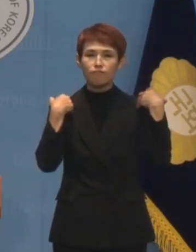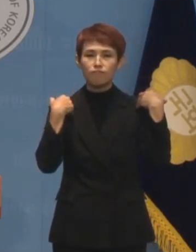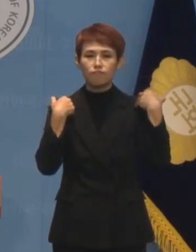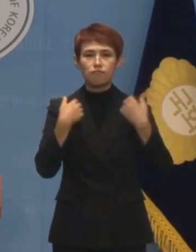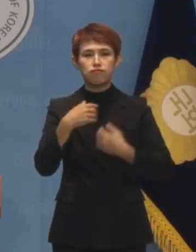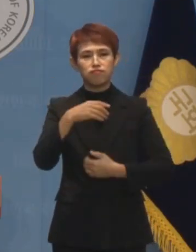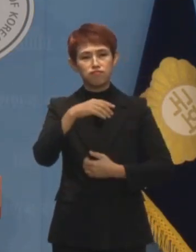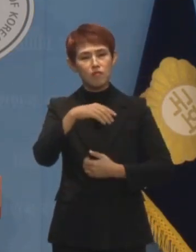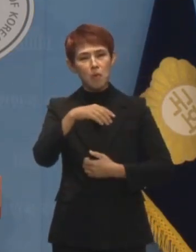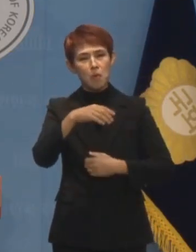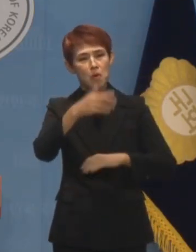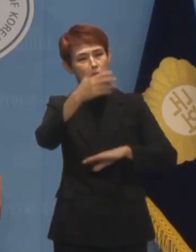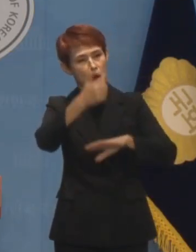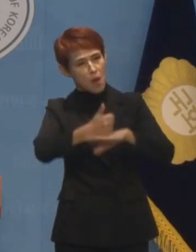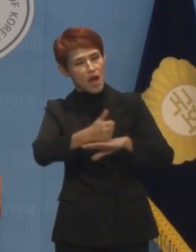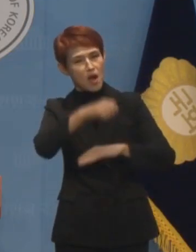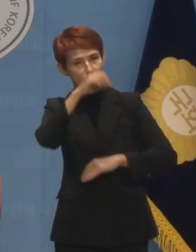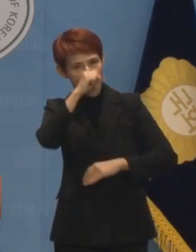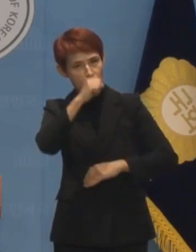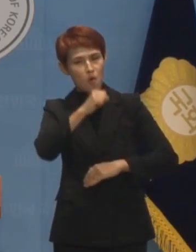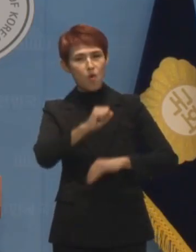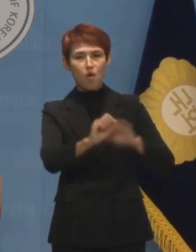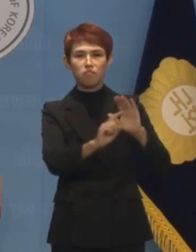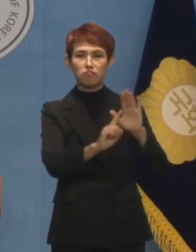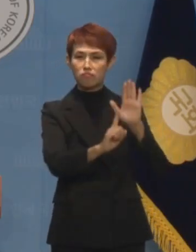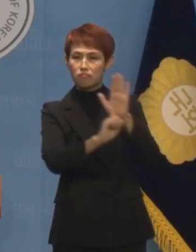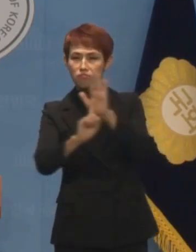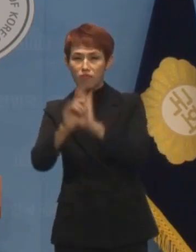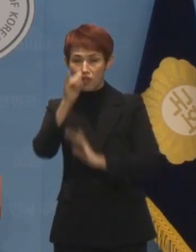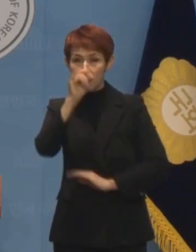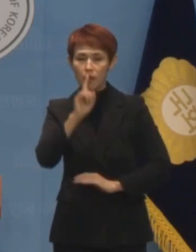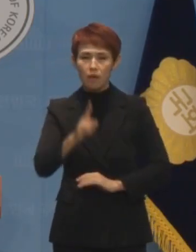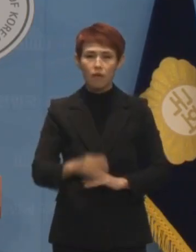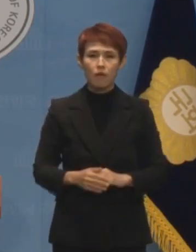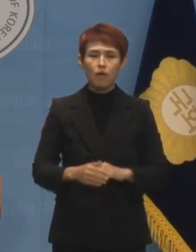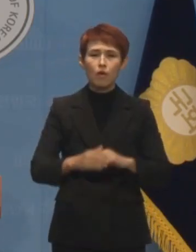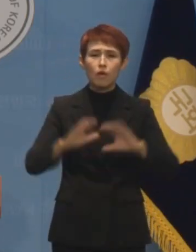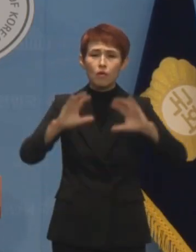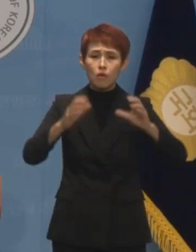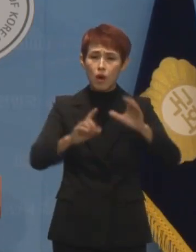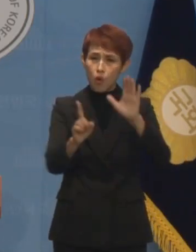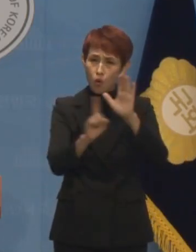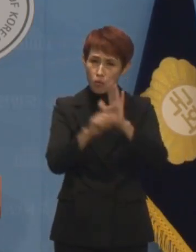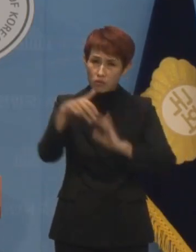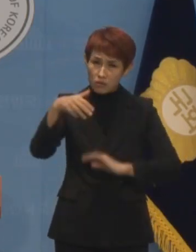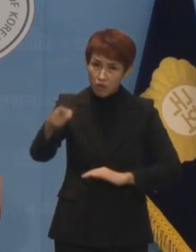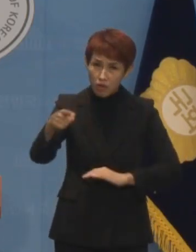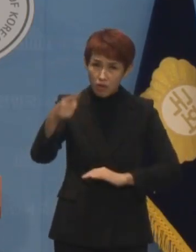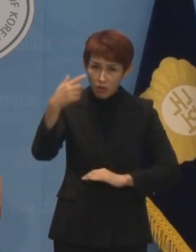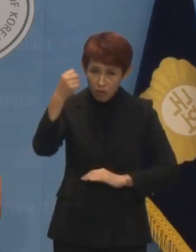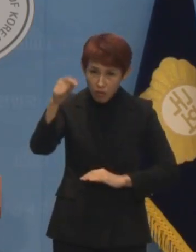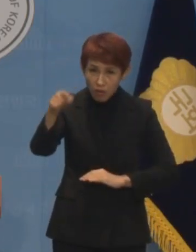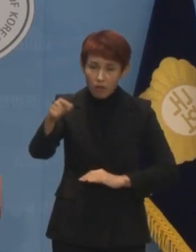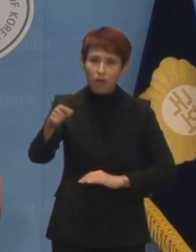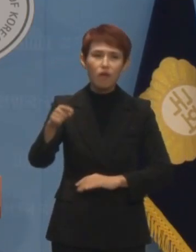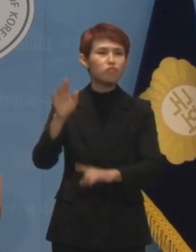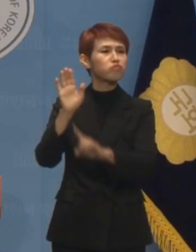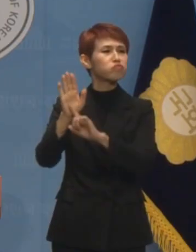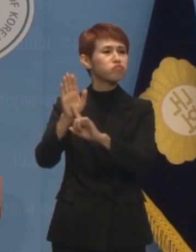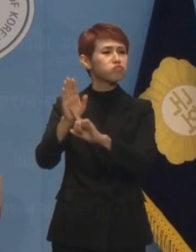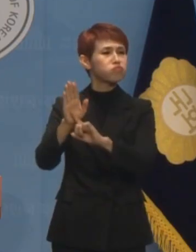홍보하는 것이라고 하며 마치 국가 홍보처인 것처럼 당당하게 자처하고